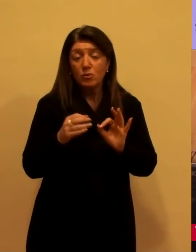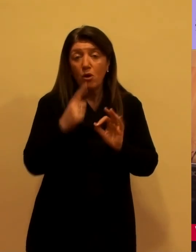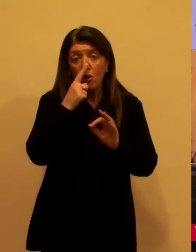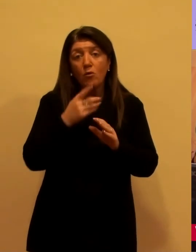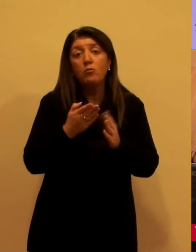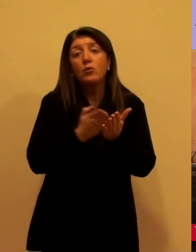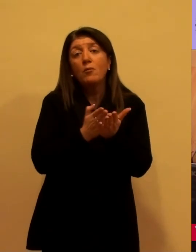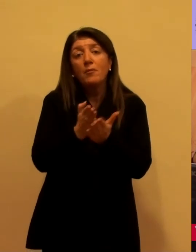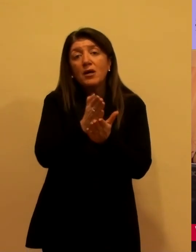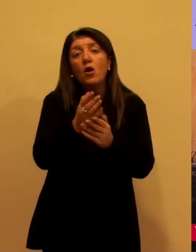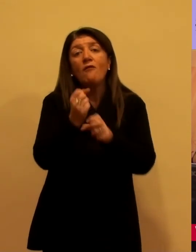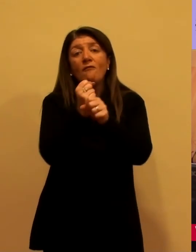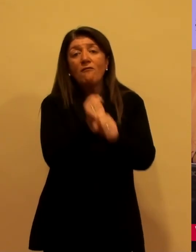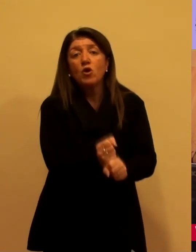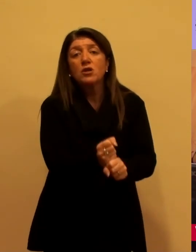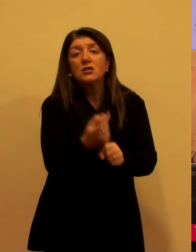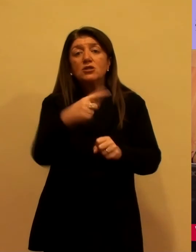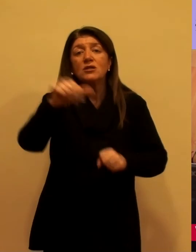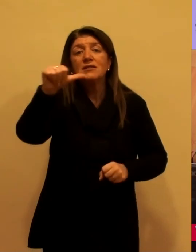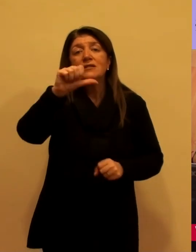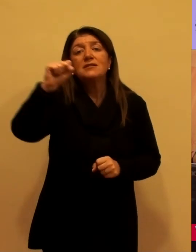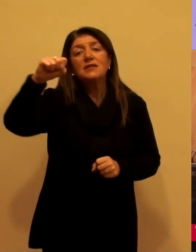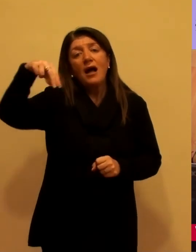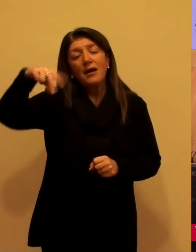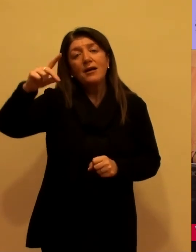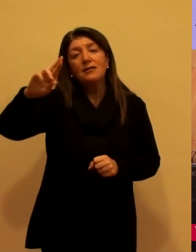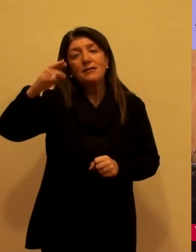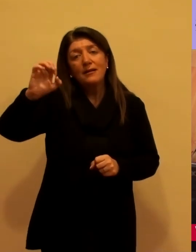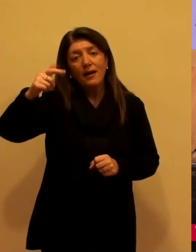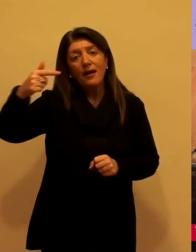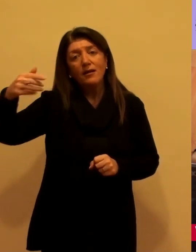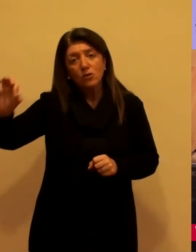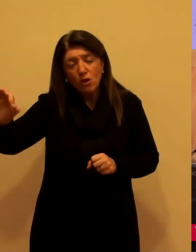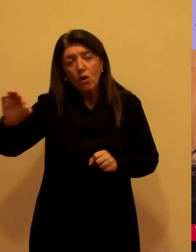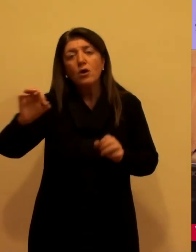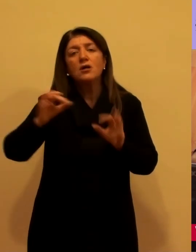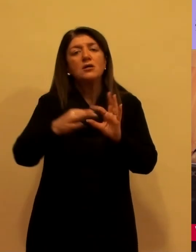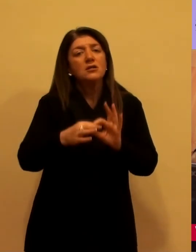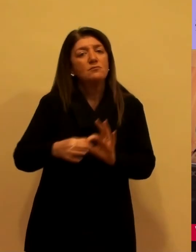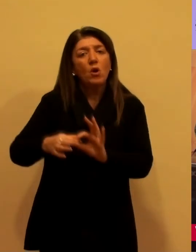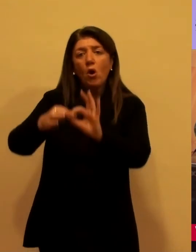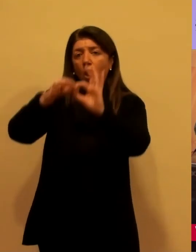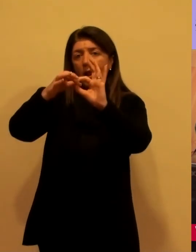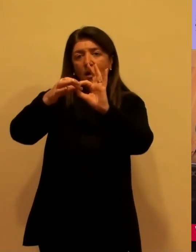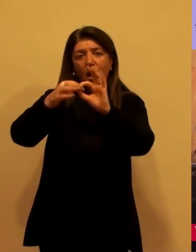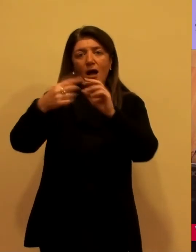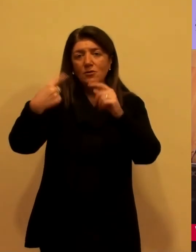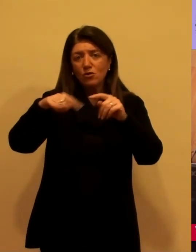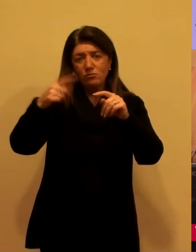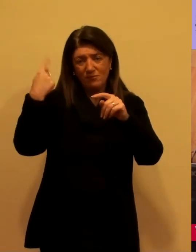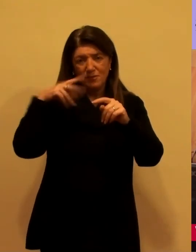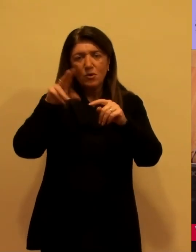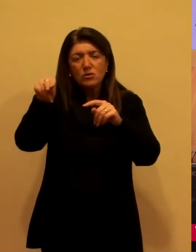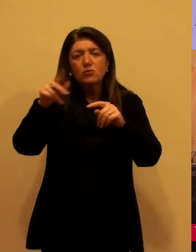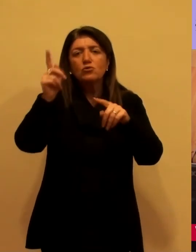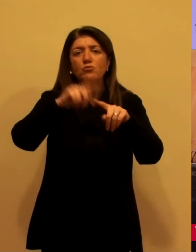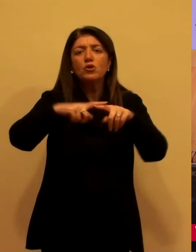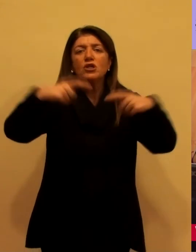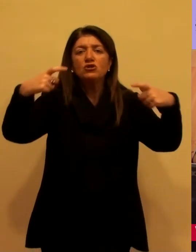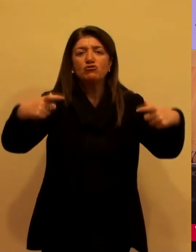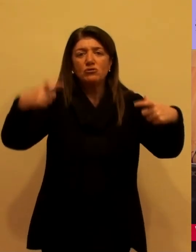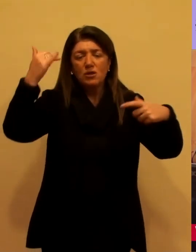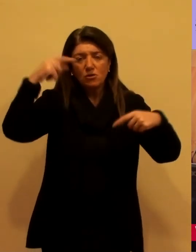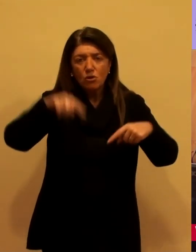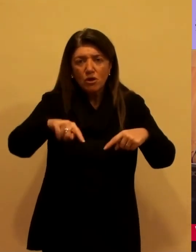Fondazione Sandretto, che è anche molto importante, sempre con i soggetti di qui sopra, e anche con la città di Torino, il laboratorio La